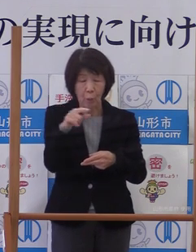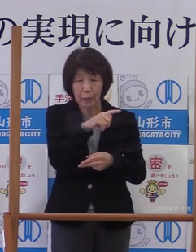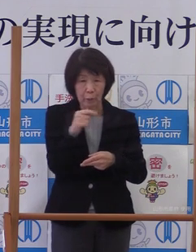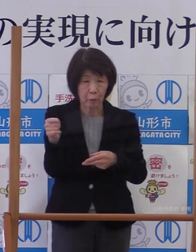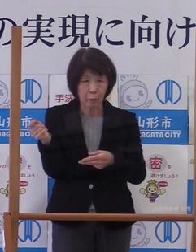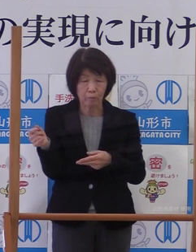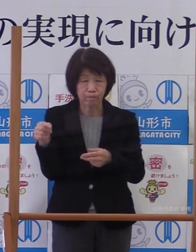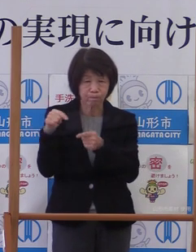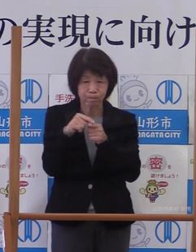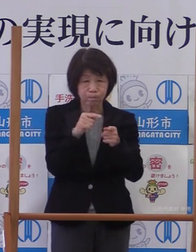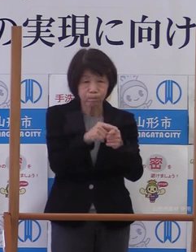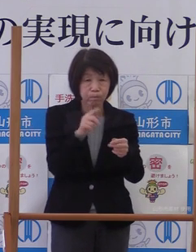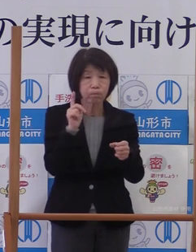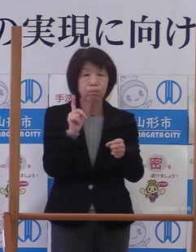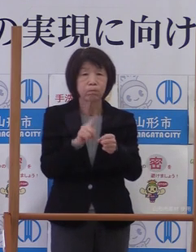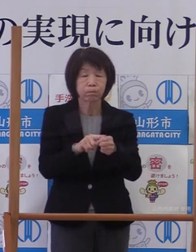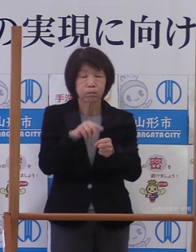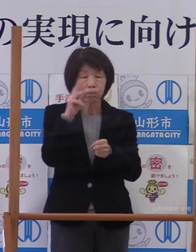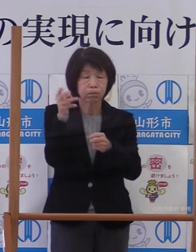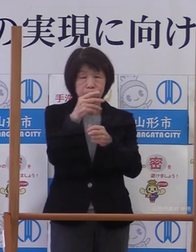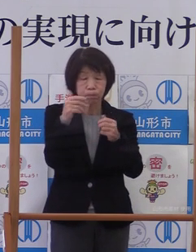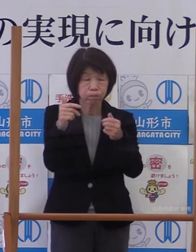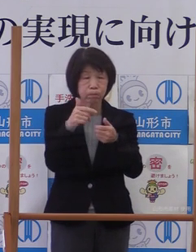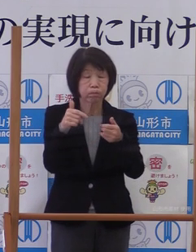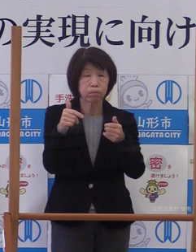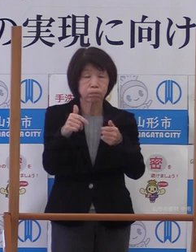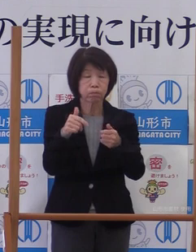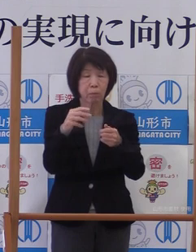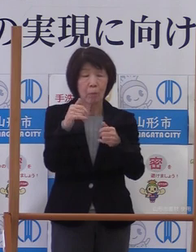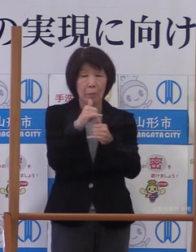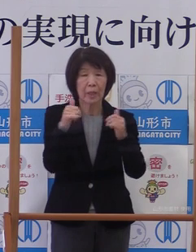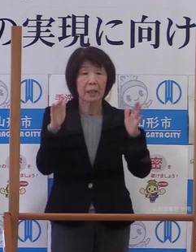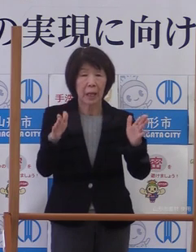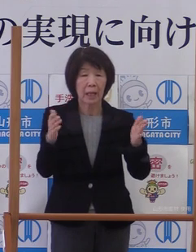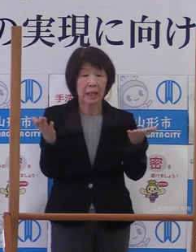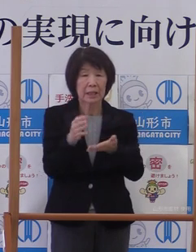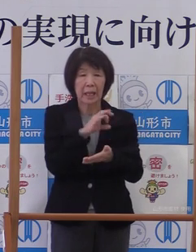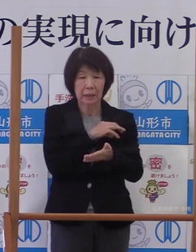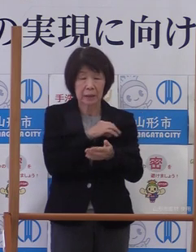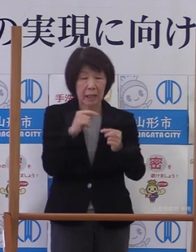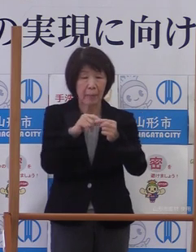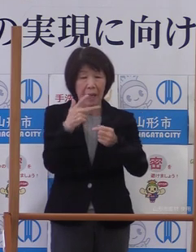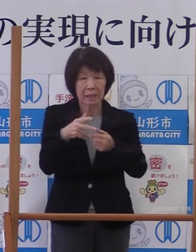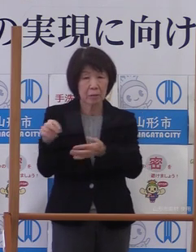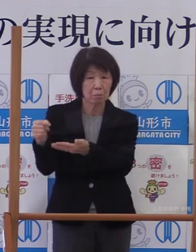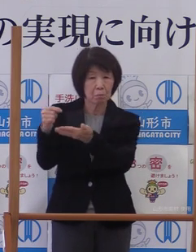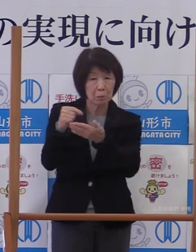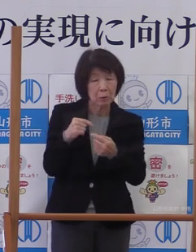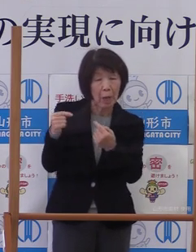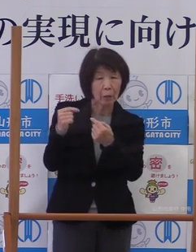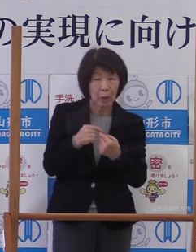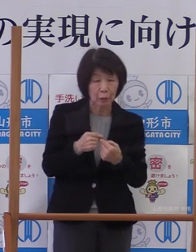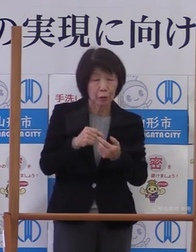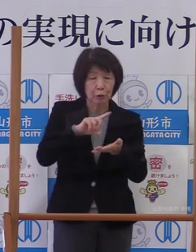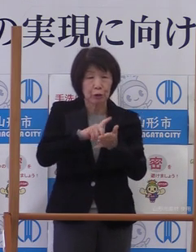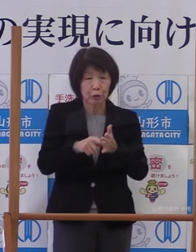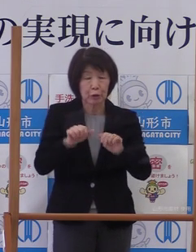すため、三大都市圏に所在する民間企業の社員を市に受け入れる、地域活性